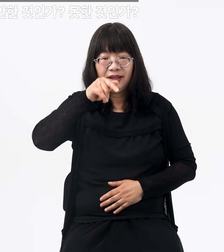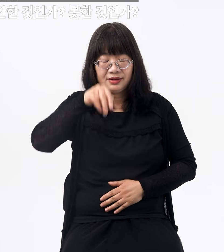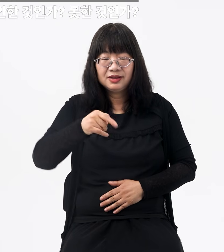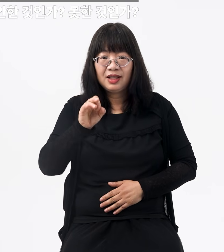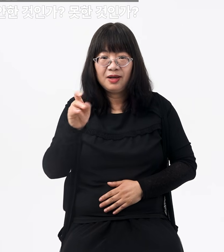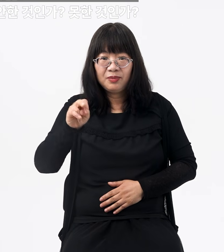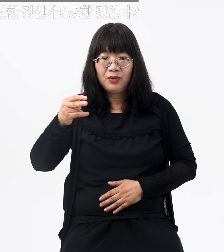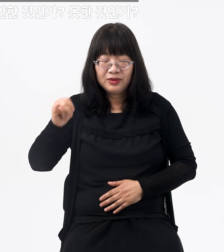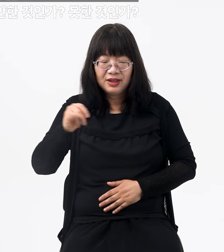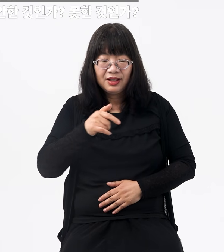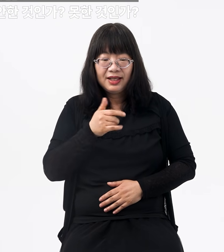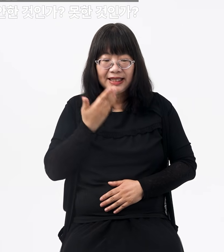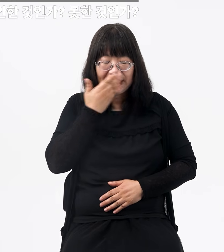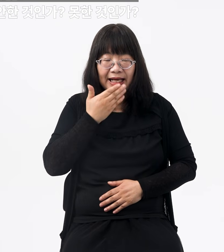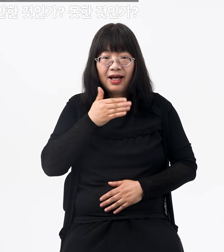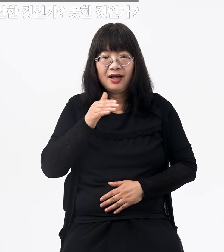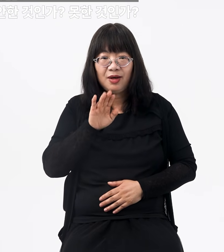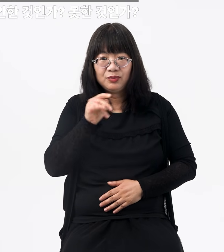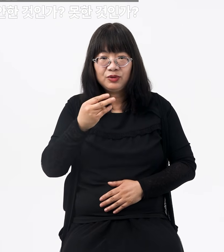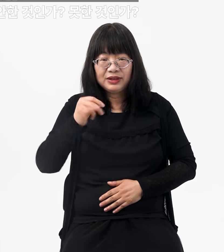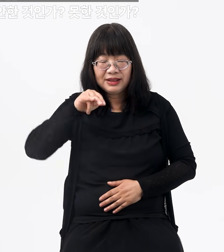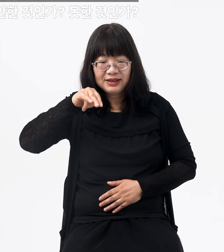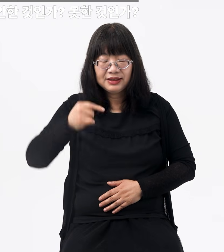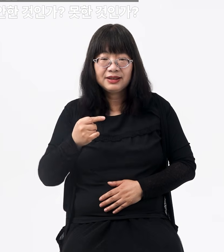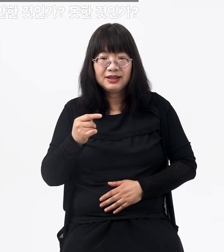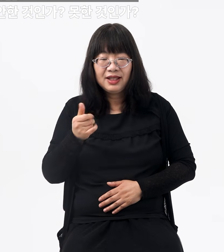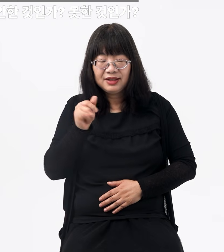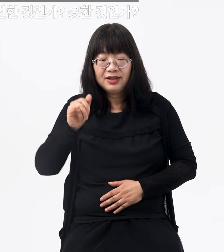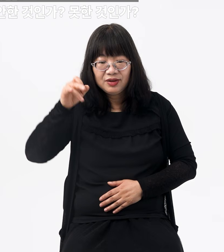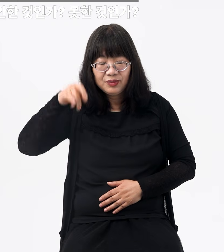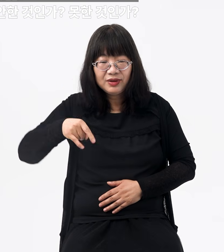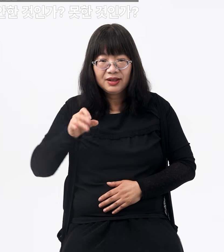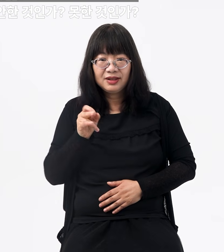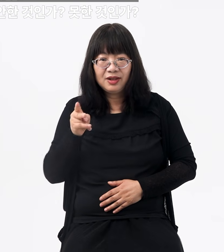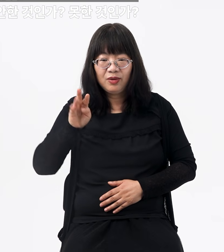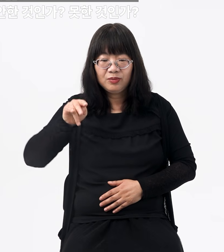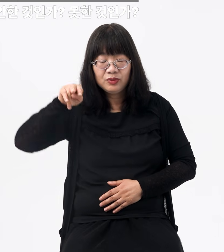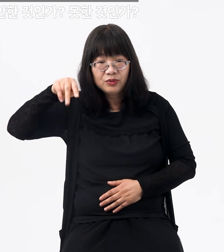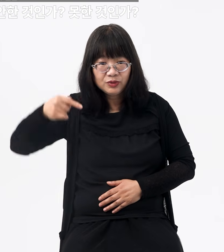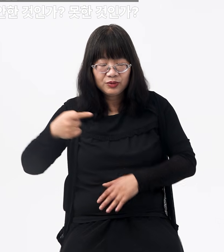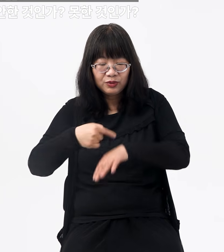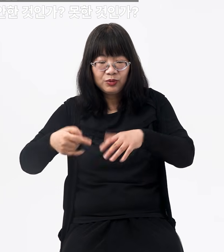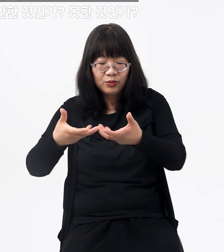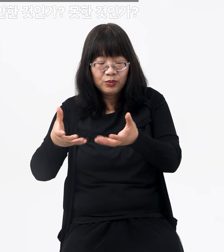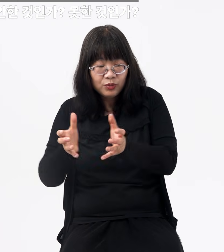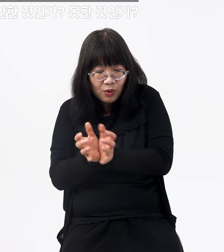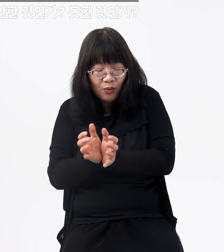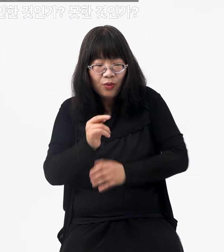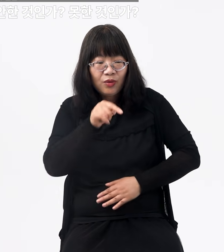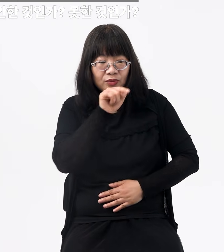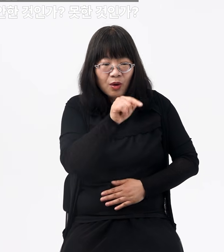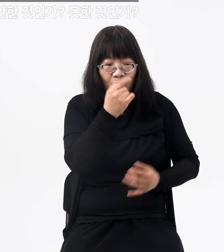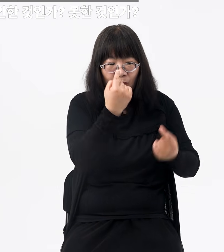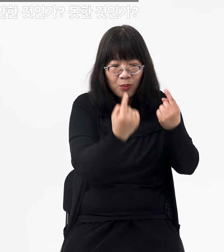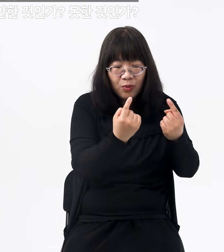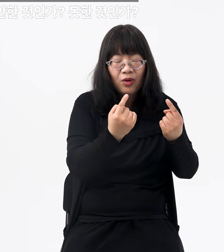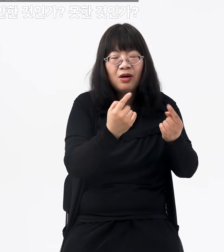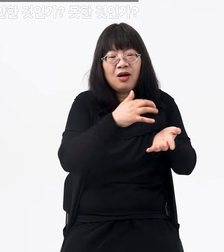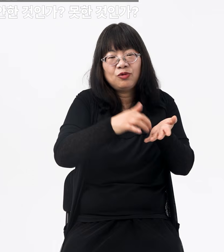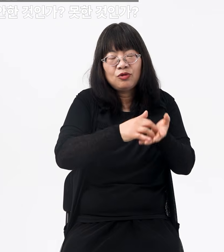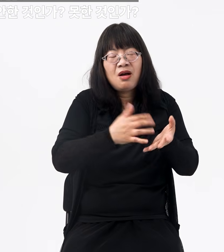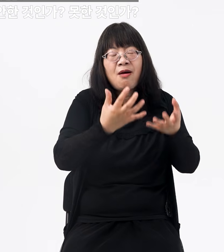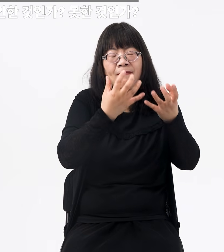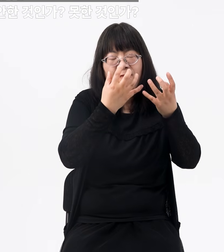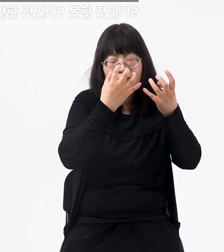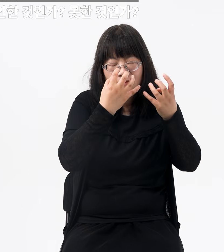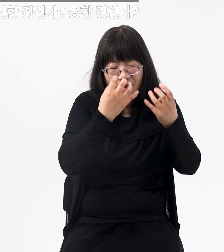아모리 족속과 가나안 족속과 브리스 족속과 히위 족속과 여부스 족속 곧 너보다 많고,